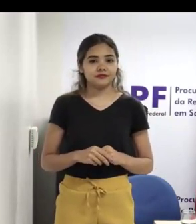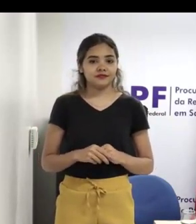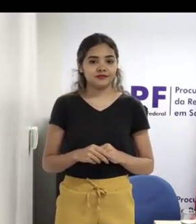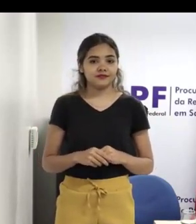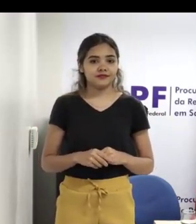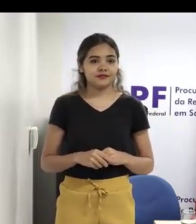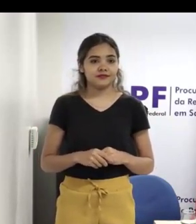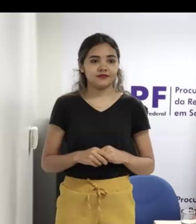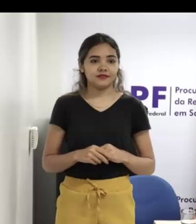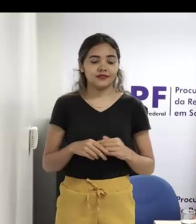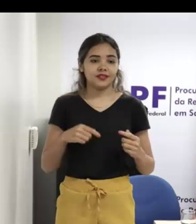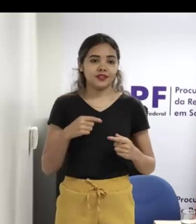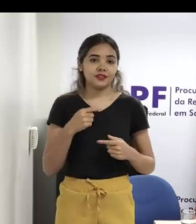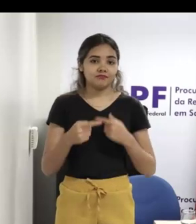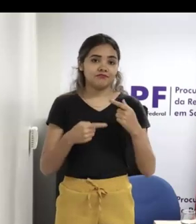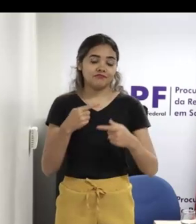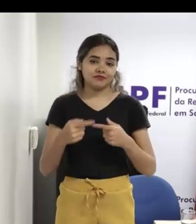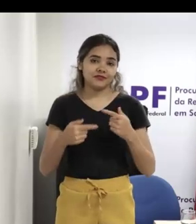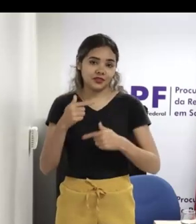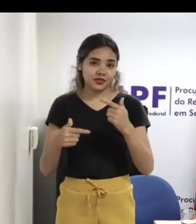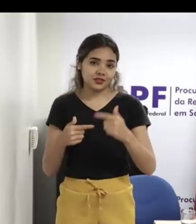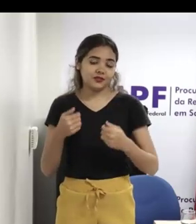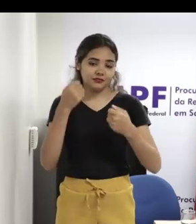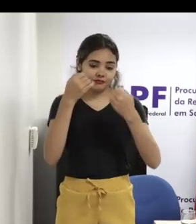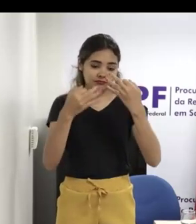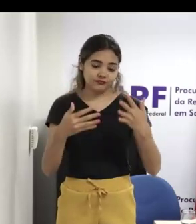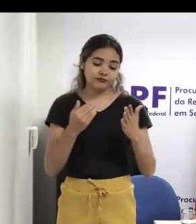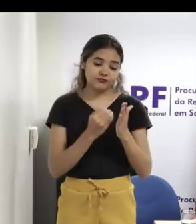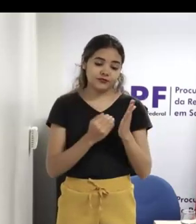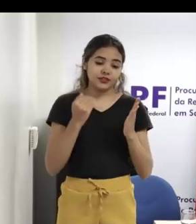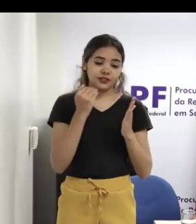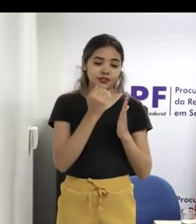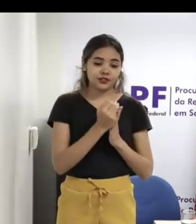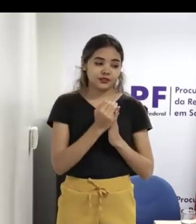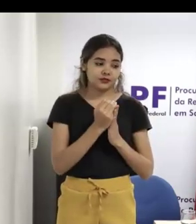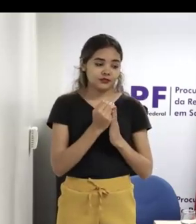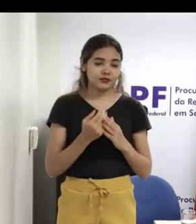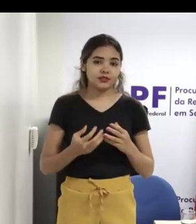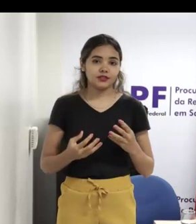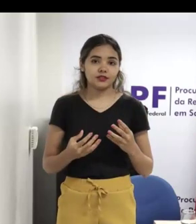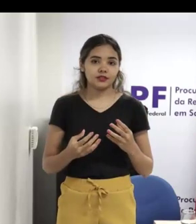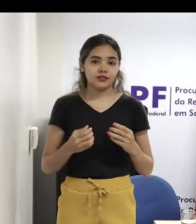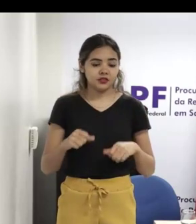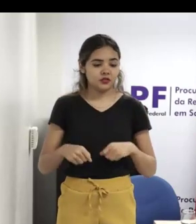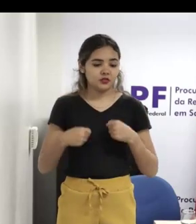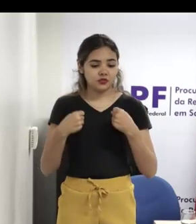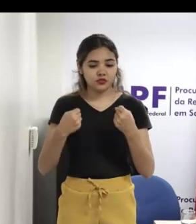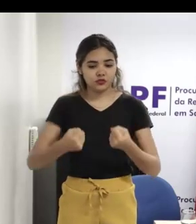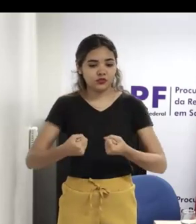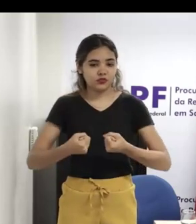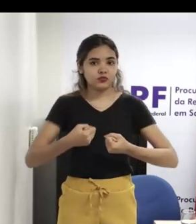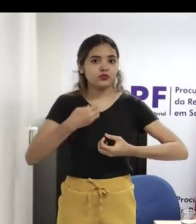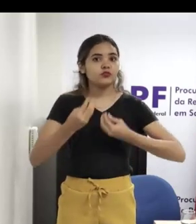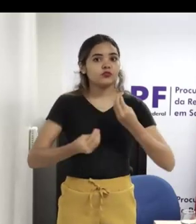chega na na na na rede do município é interessante o município tá aqui eh sensibilizado nessa questão virtual